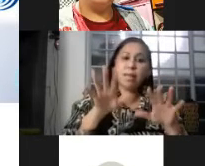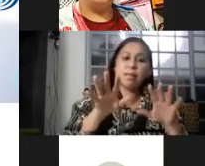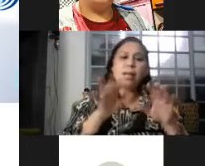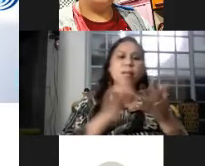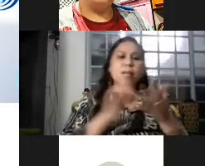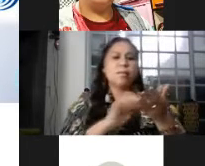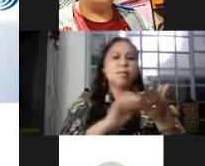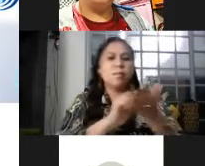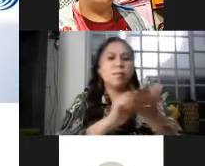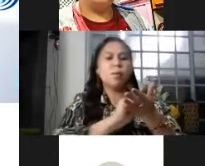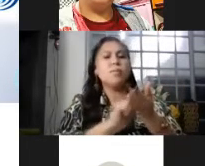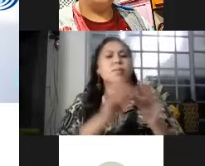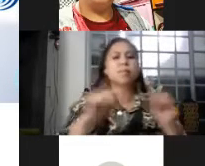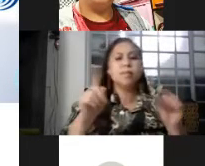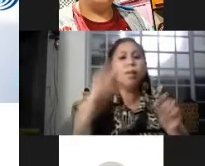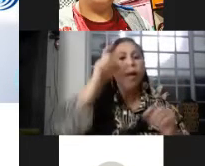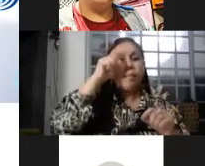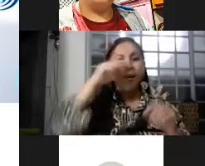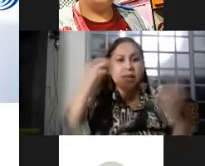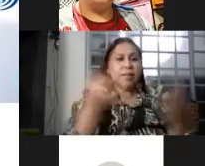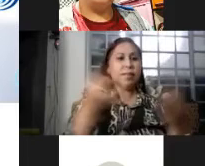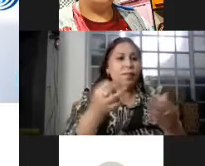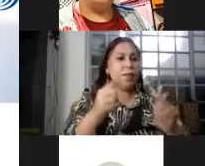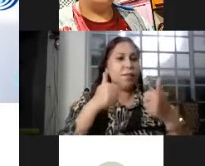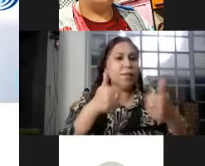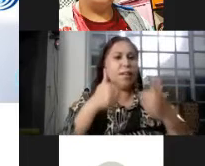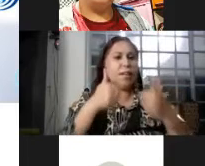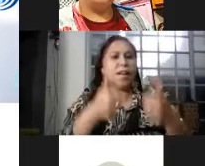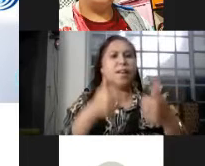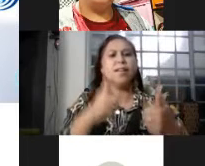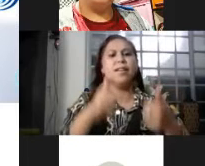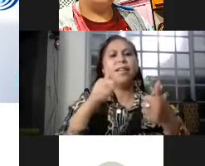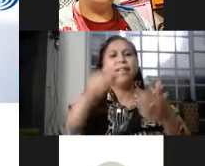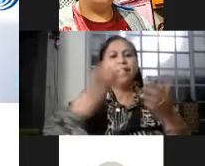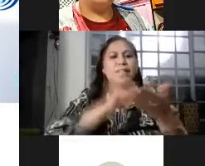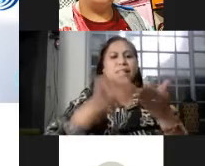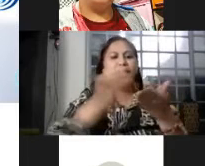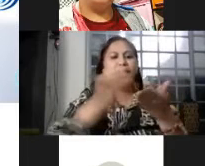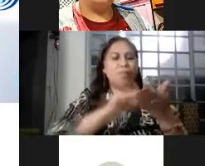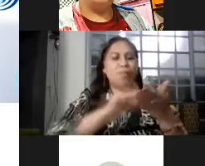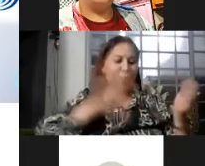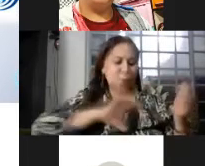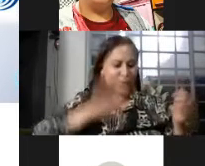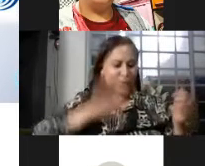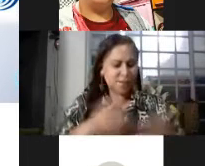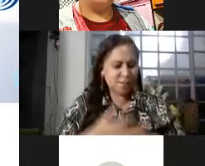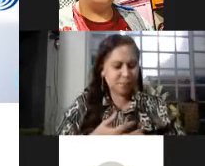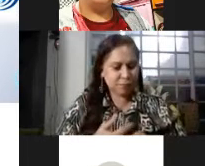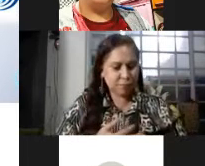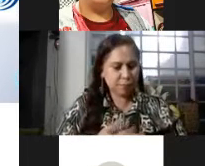está certo, às vezes eu corrijo, às vezes não. Mas a Andressa está ficando craque em escrever português.